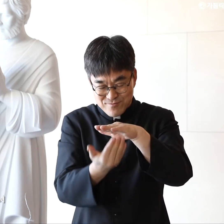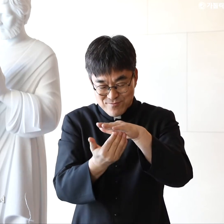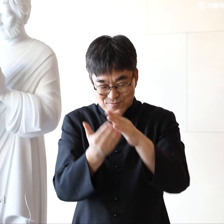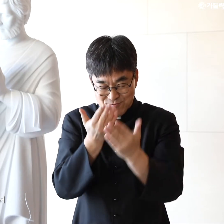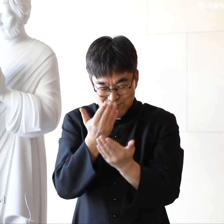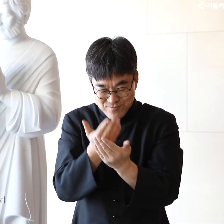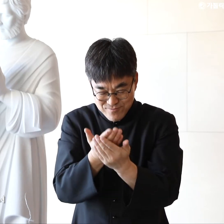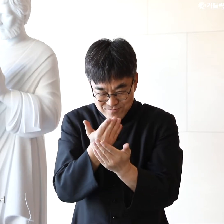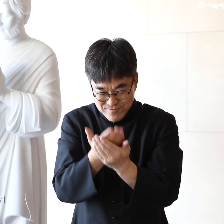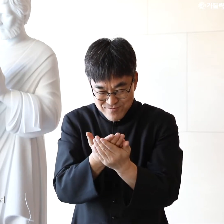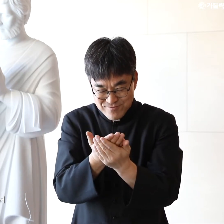이루어지소서.